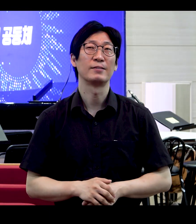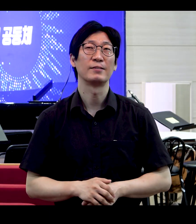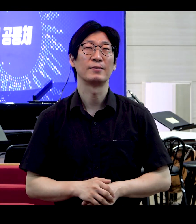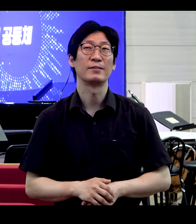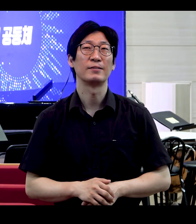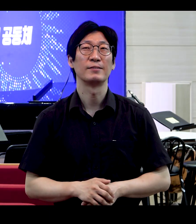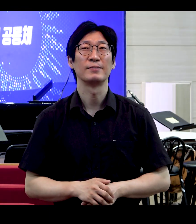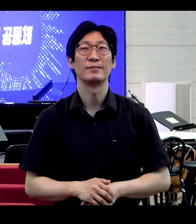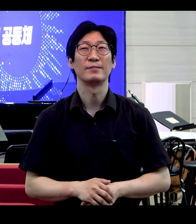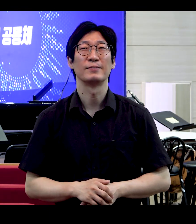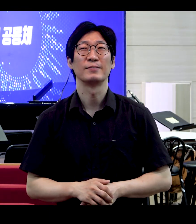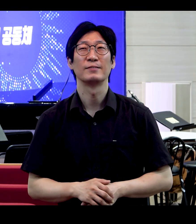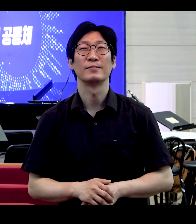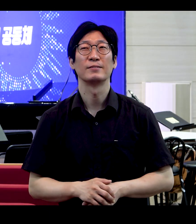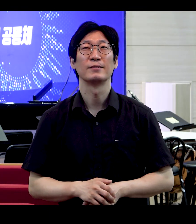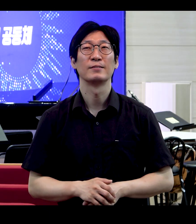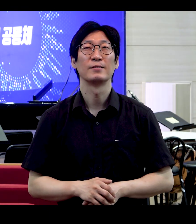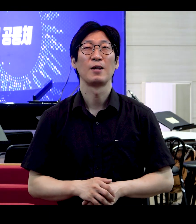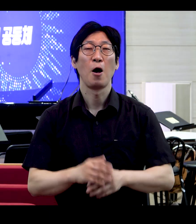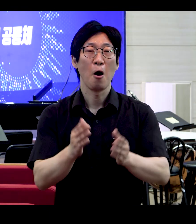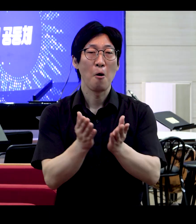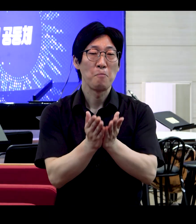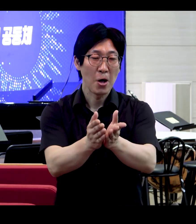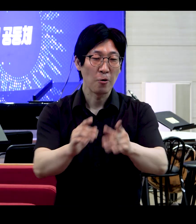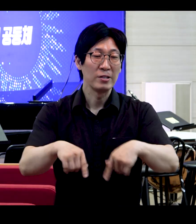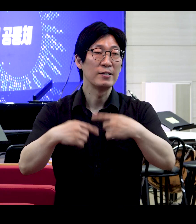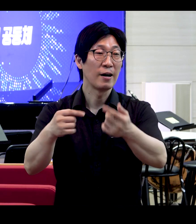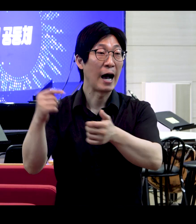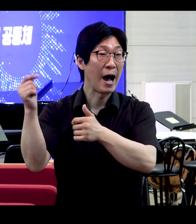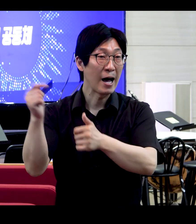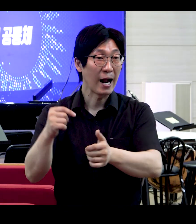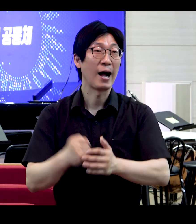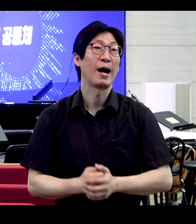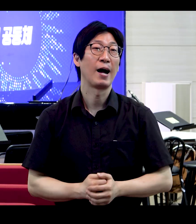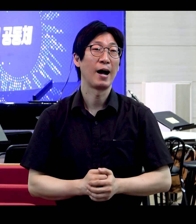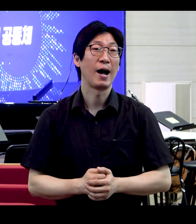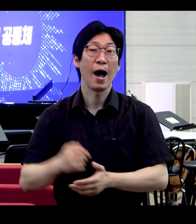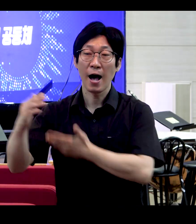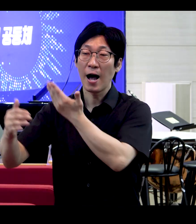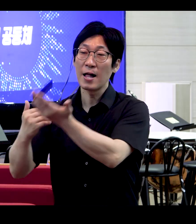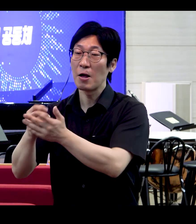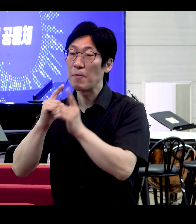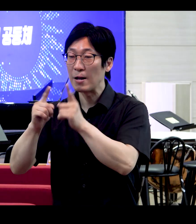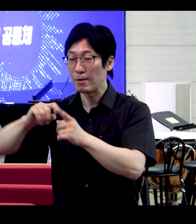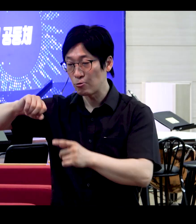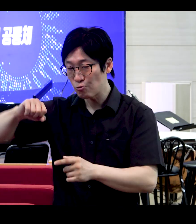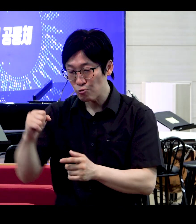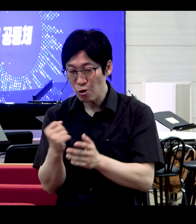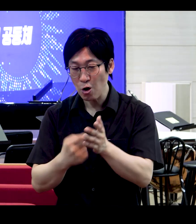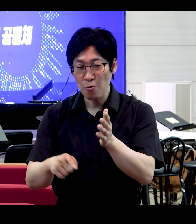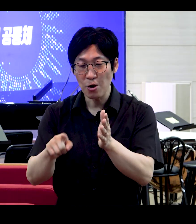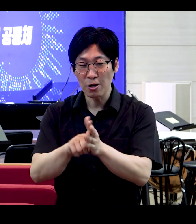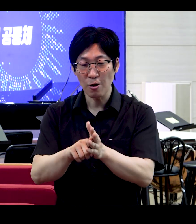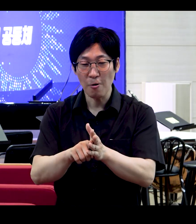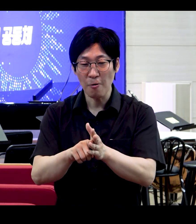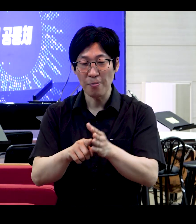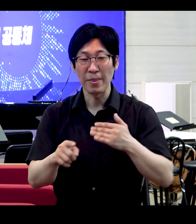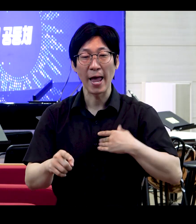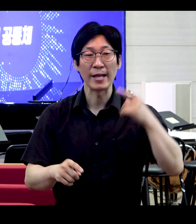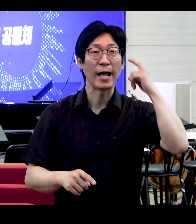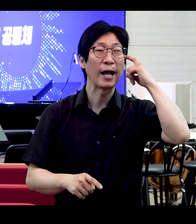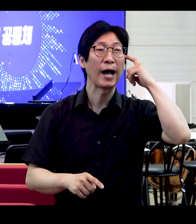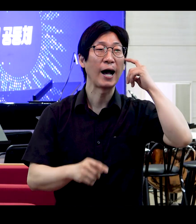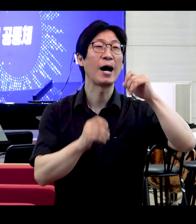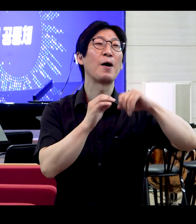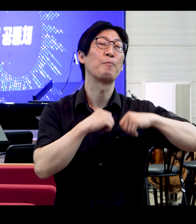거예요. 예, 방주로 들어가라. 하나님 말씀에 순종하기 위해서는요, 먼저